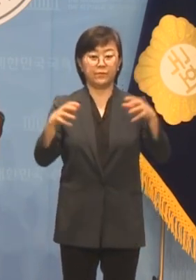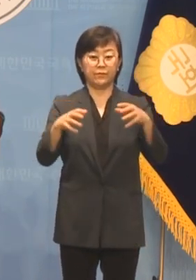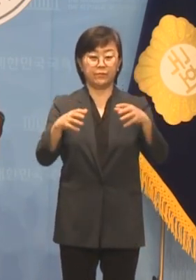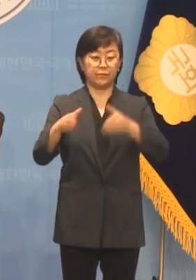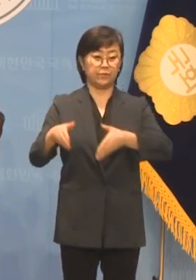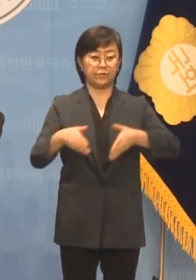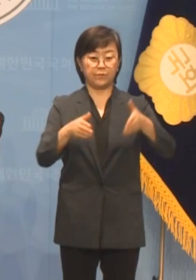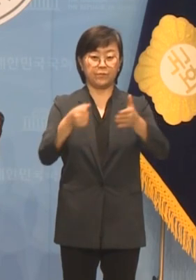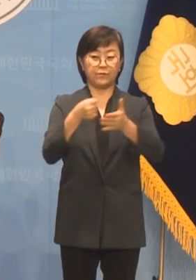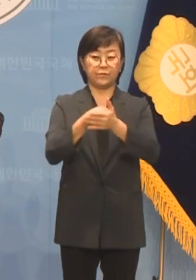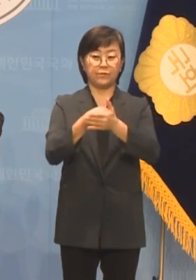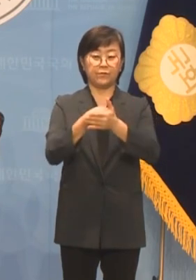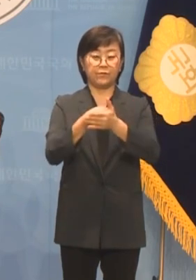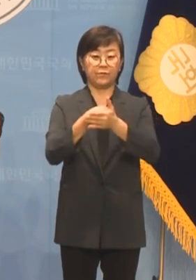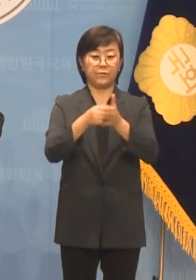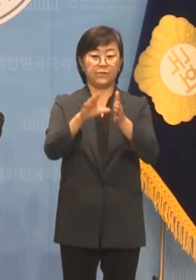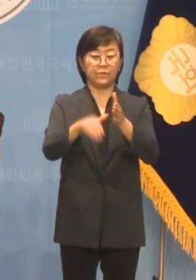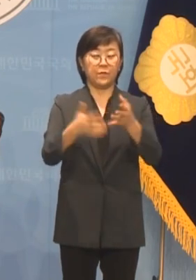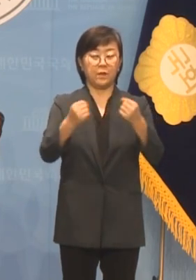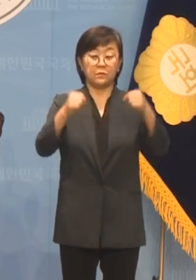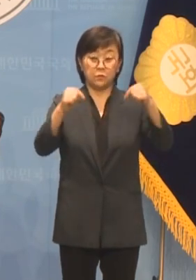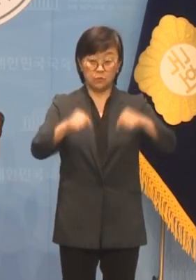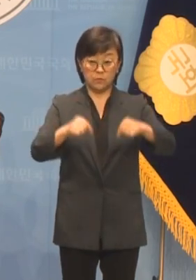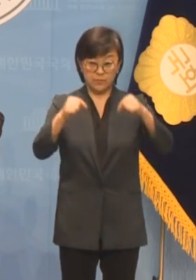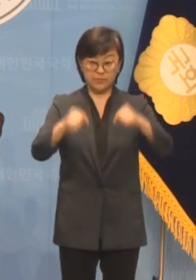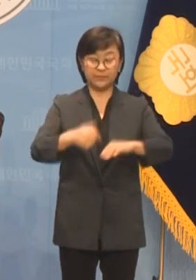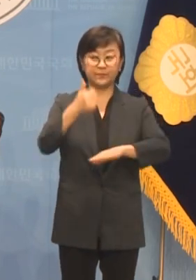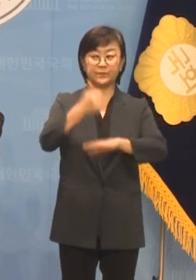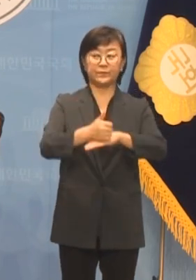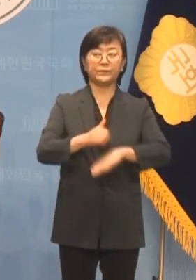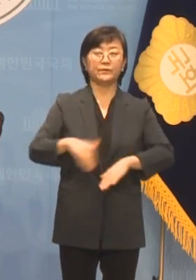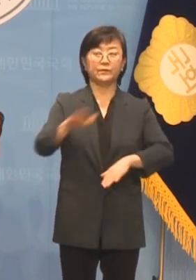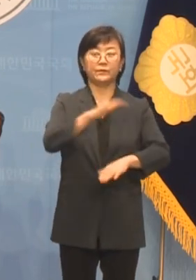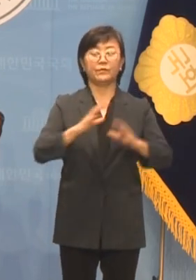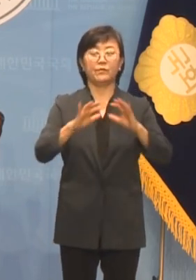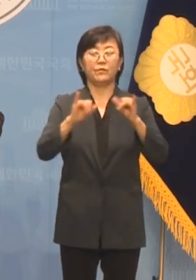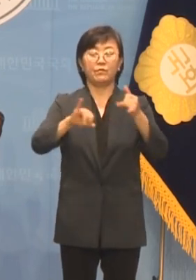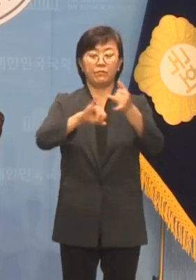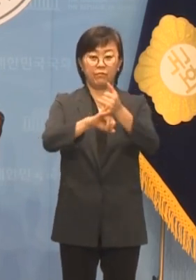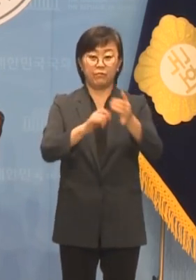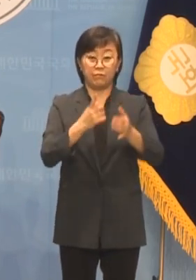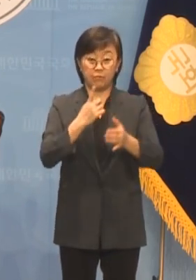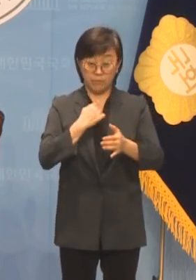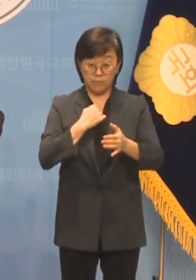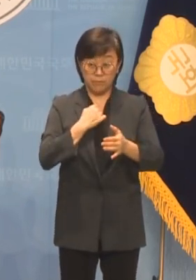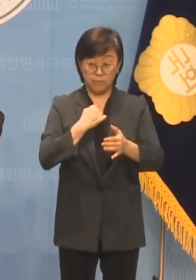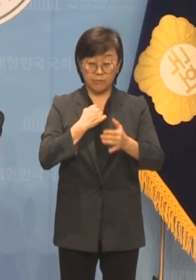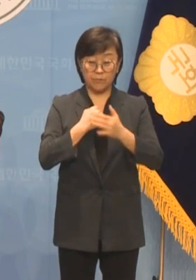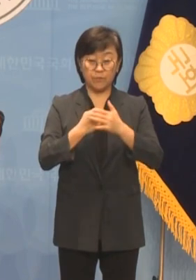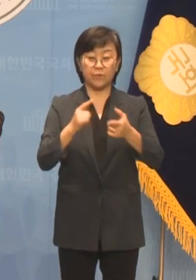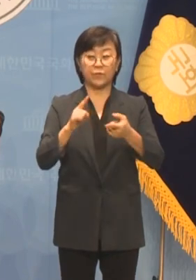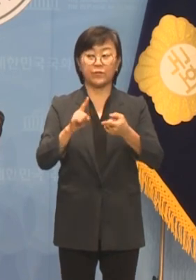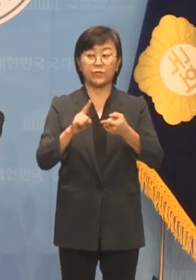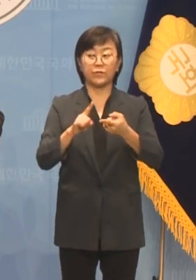경로를 가지고 많은 논의를 하다가 결국은 저희가 국민들께 약속을 드렸던